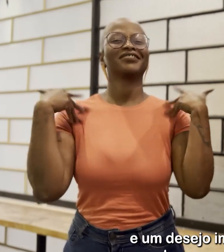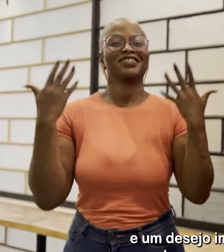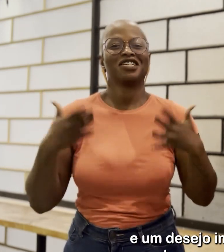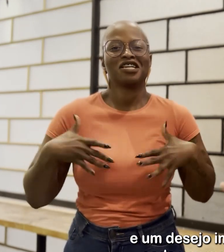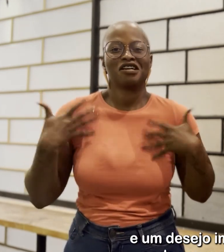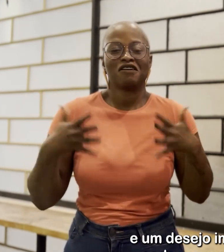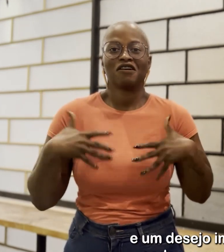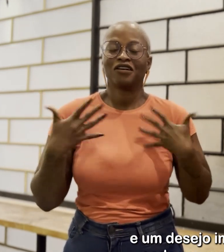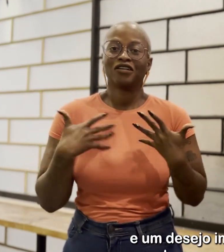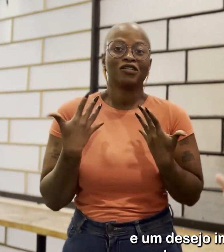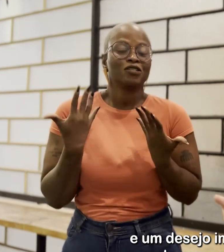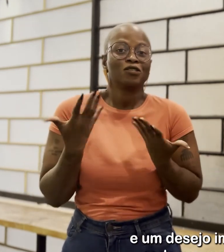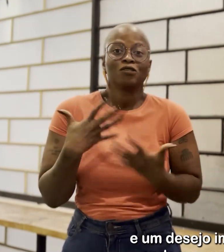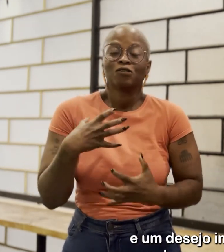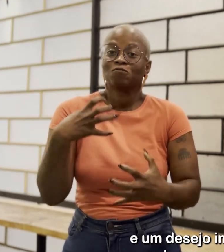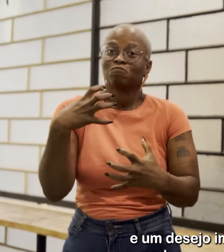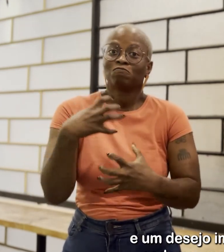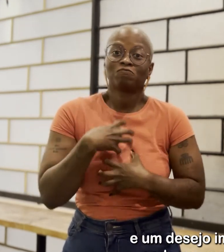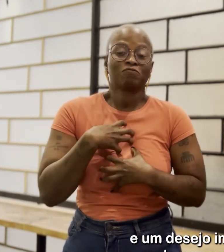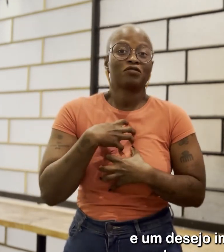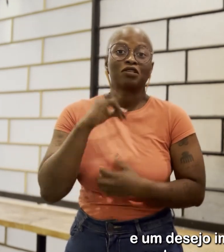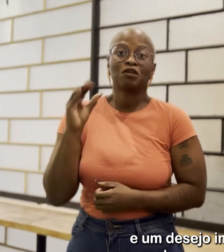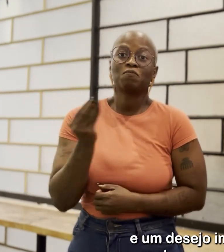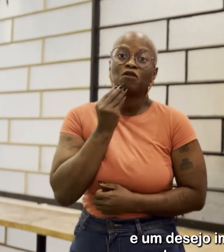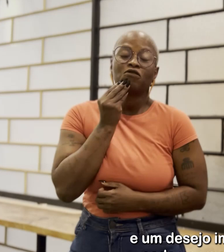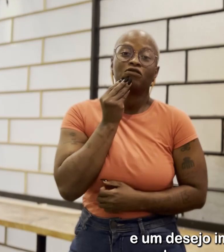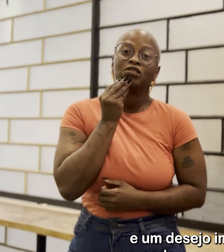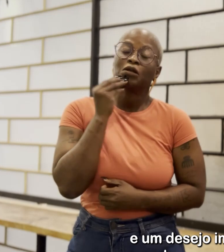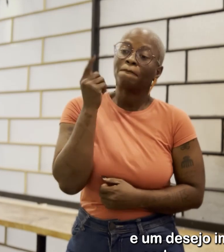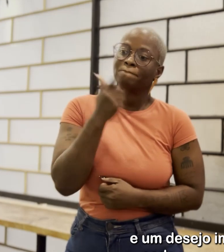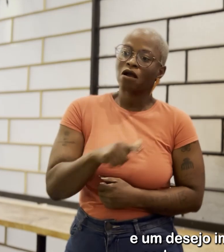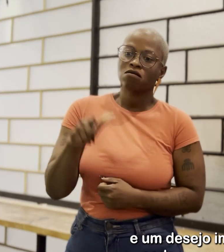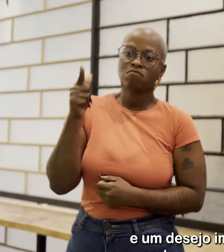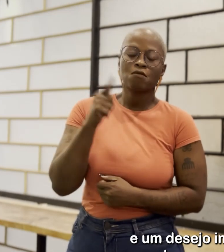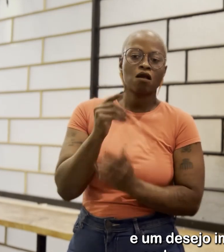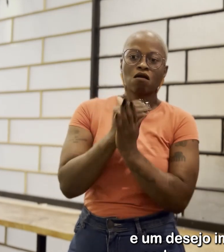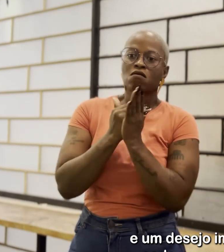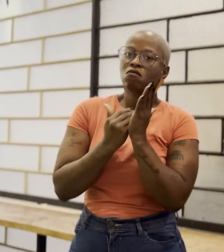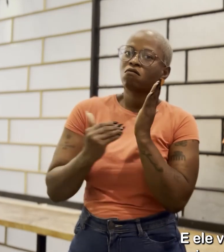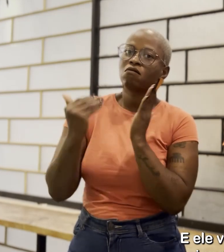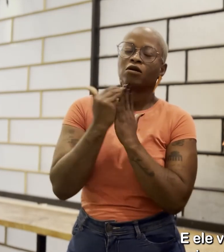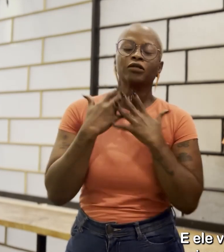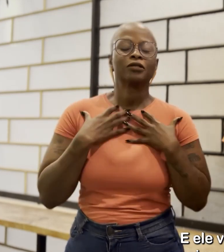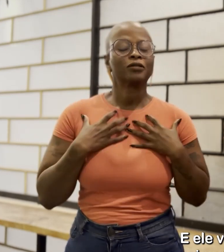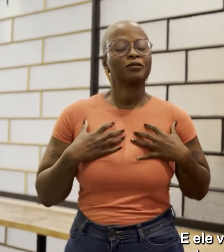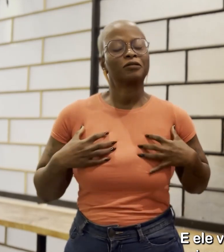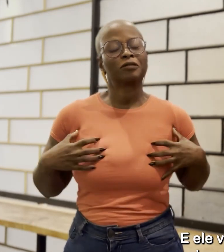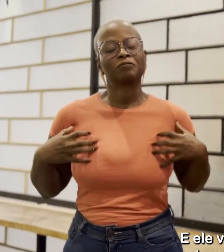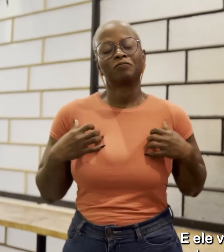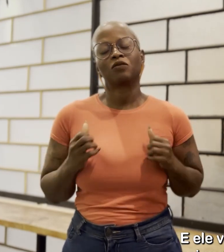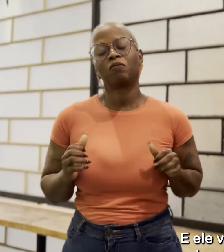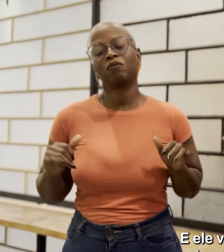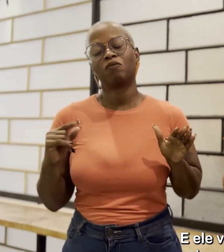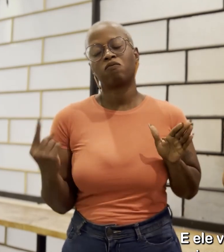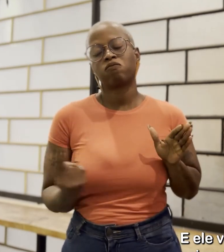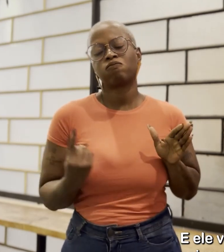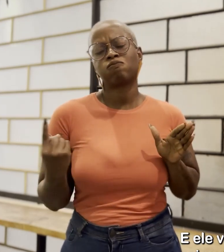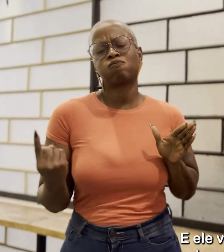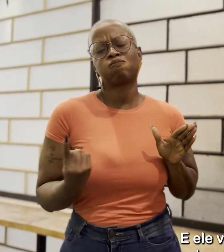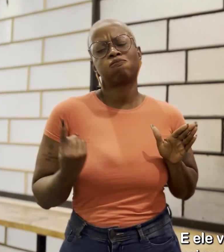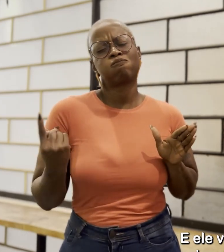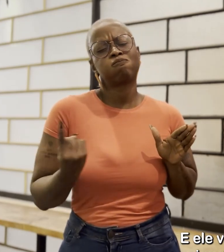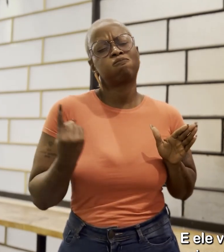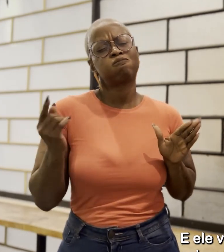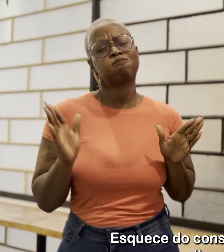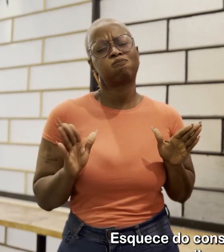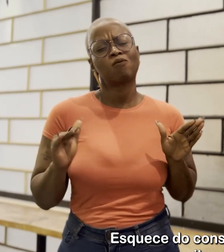um desejo imenso de aproveitar cada vez mais essa sensação. E ele vai muito alto, ele vai muito,